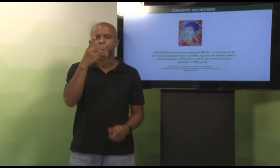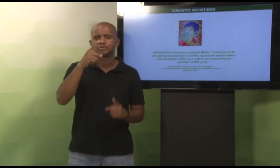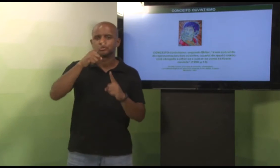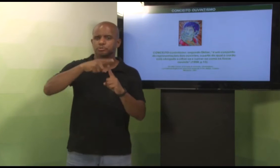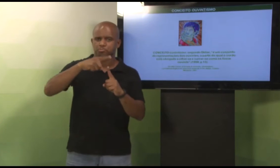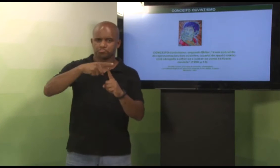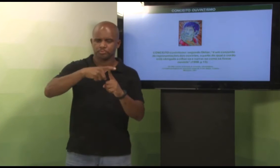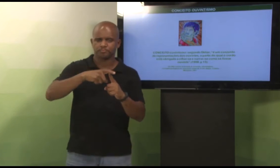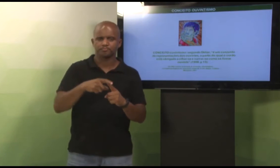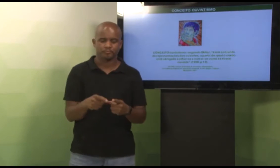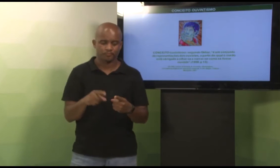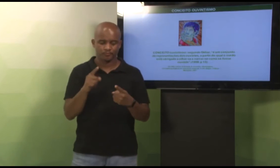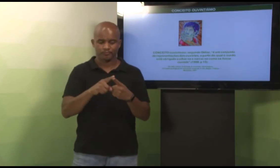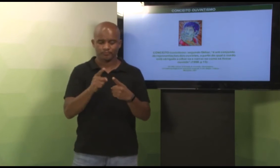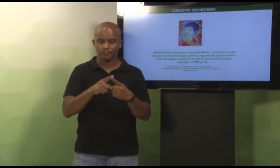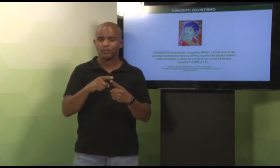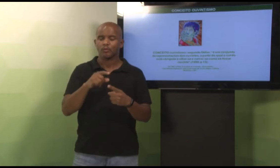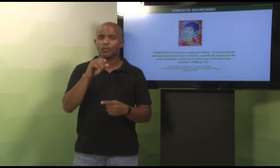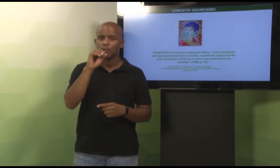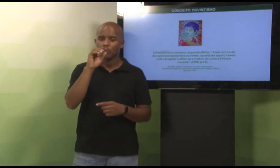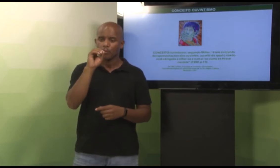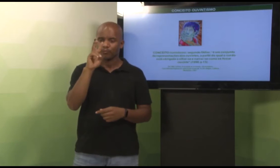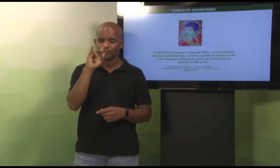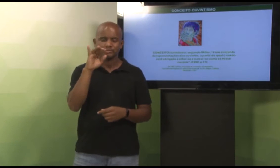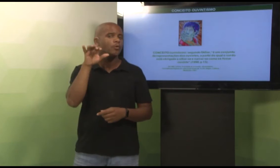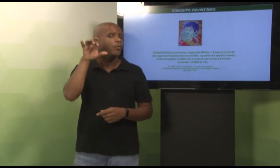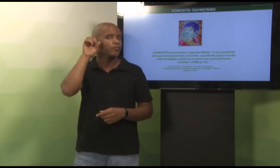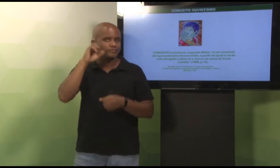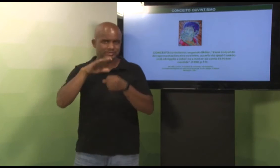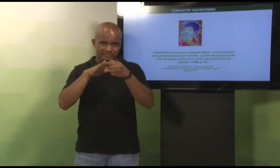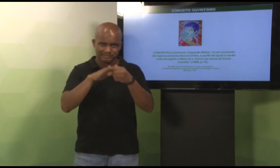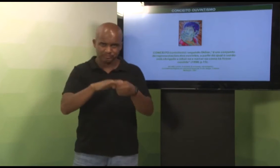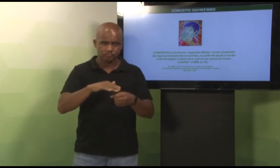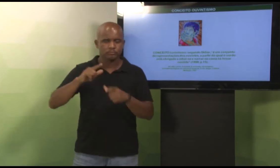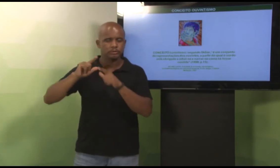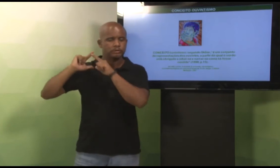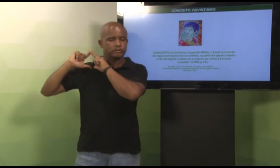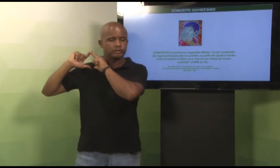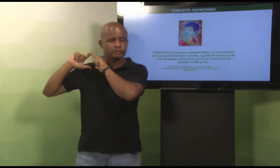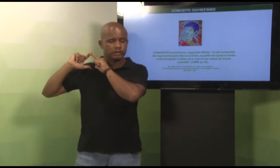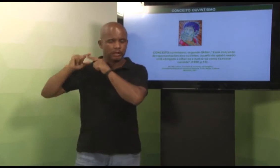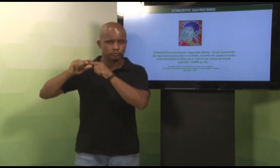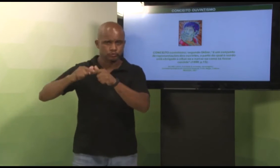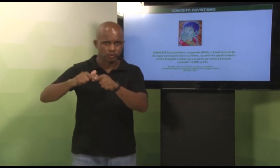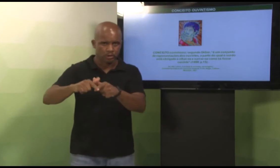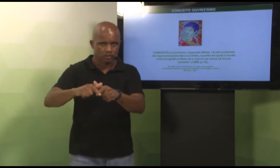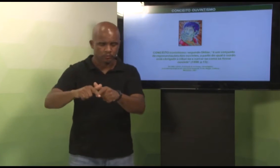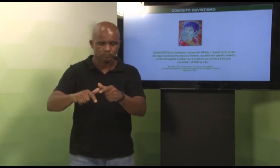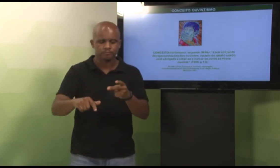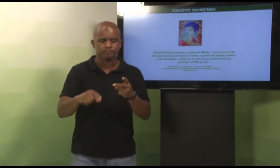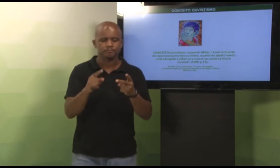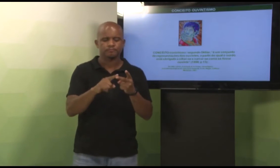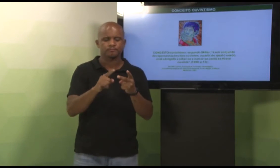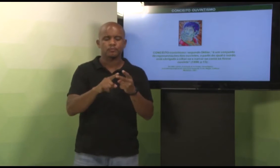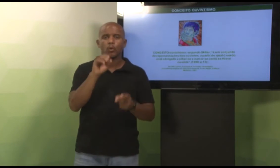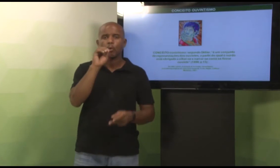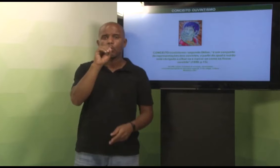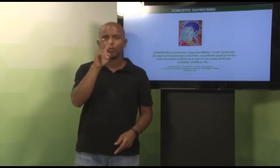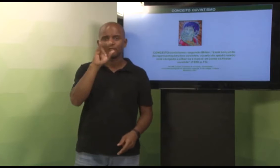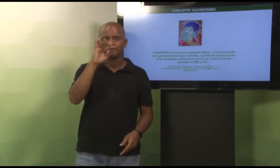Ouvintismo tem 3 tipos. Tem o ouvintismo tradicional,